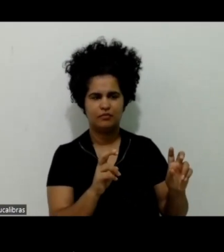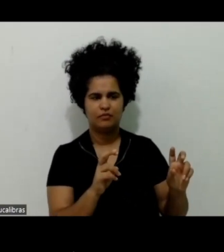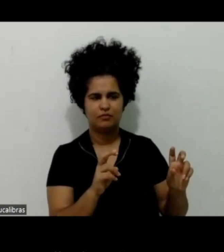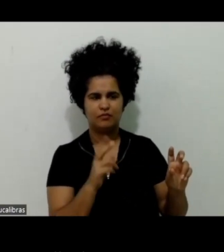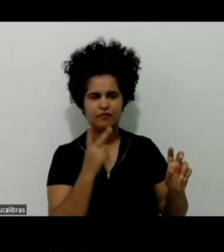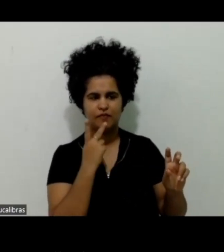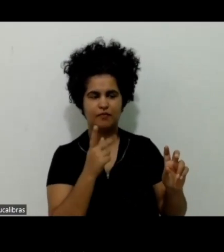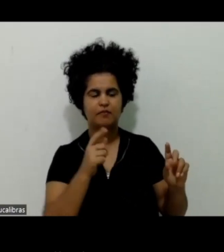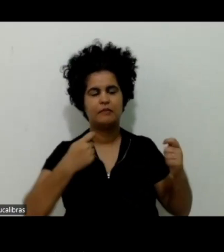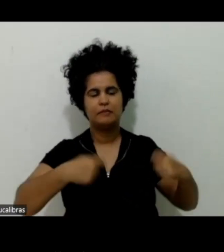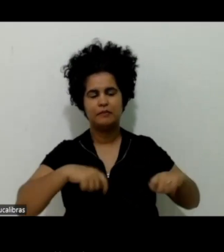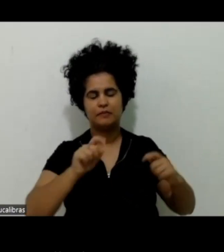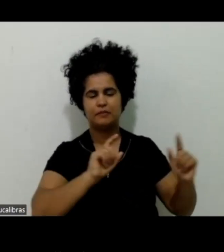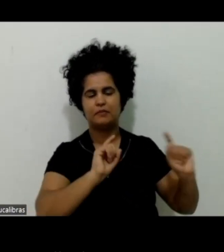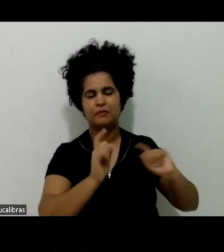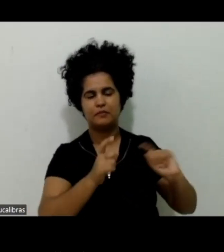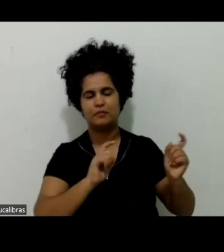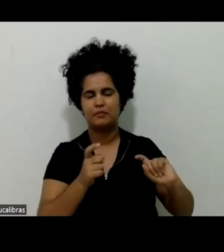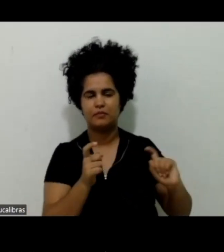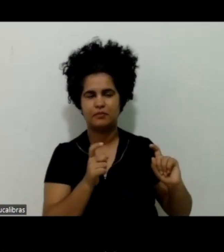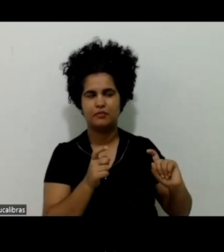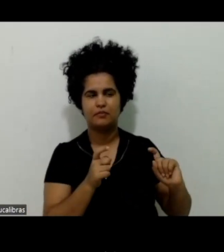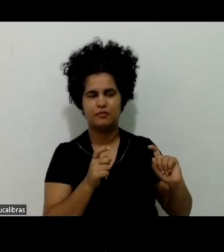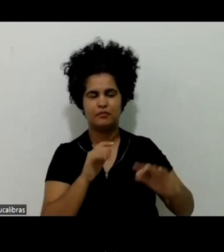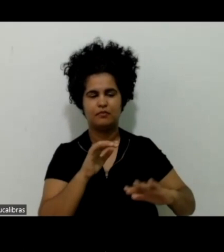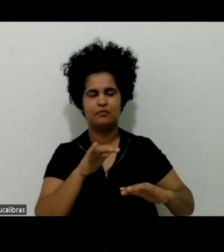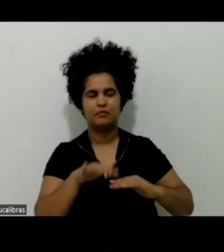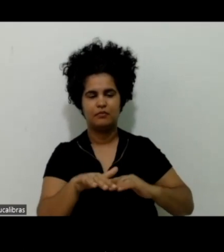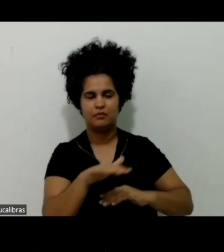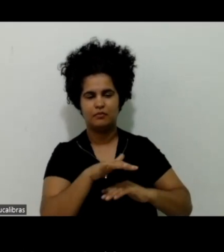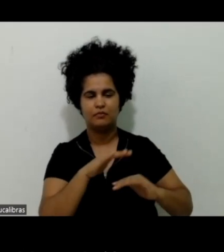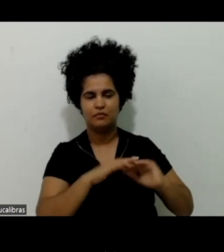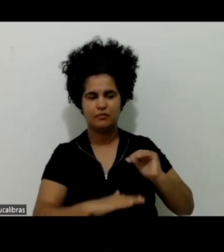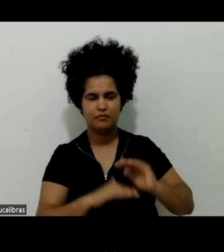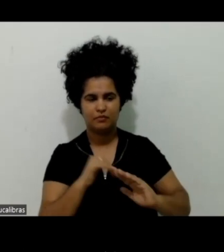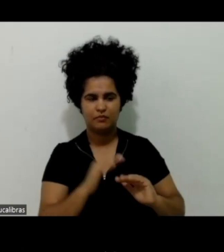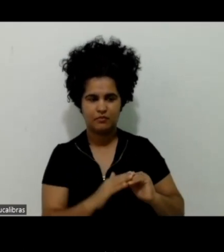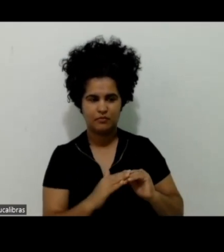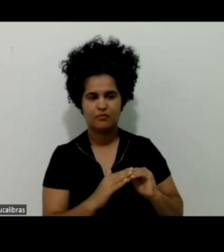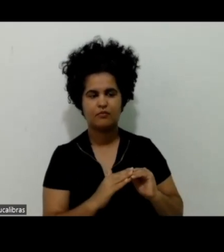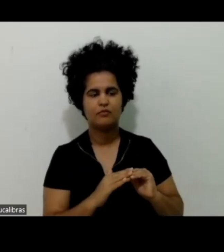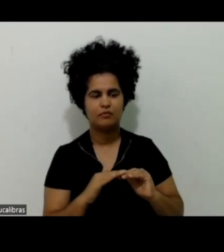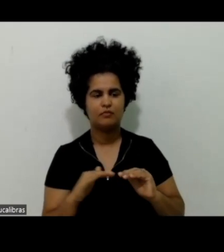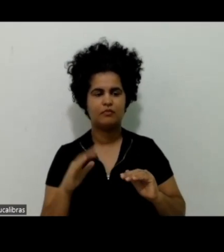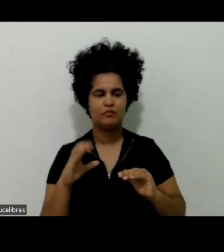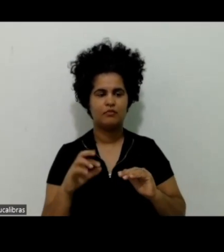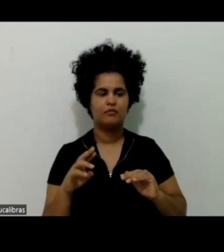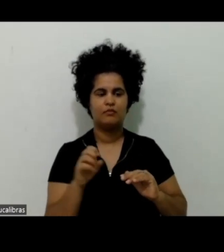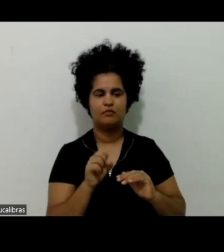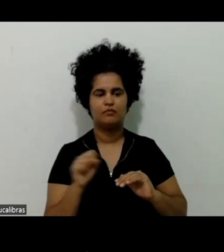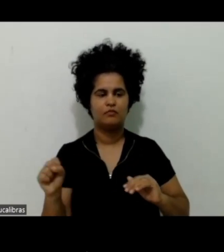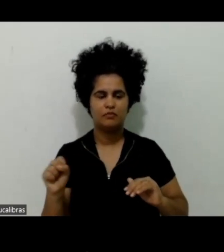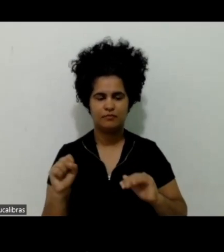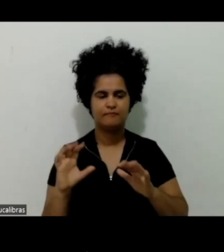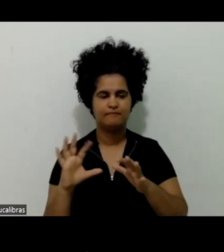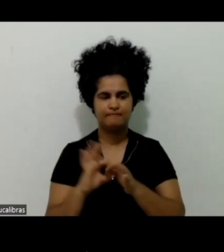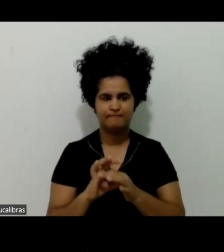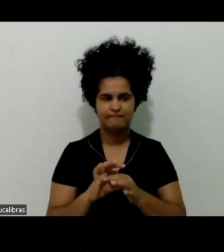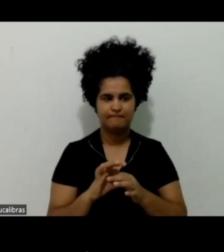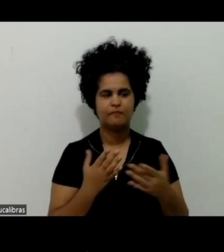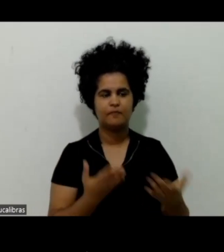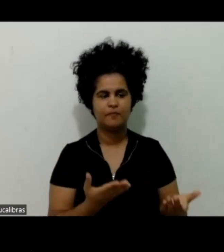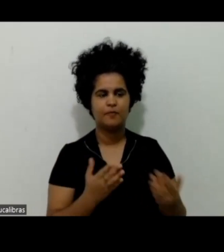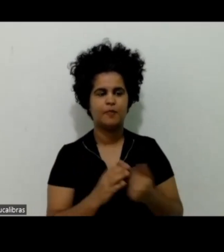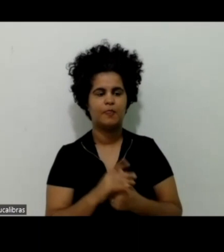dessa discussão na formação e no trabalho profissional. Isso lá, vinculado ao Nucres, em Goiás. Uma enquete, né, que o CRES São